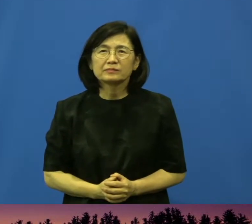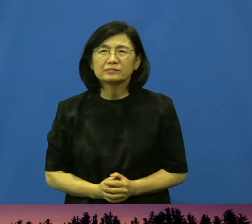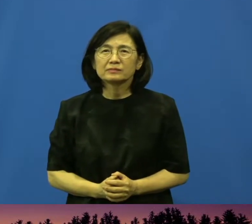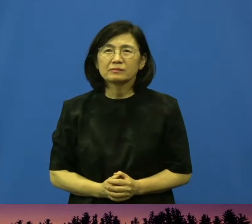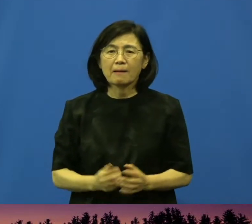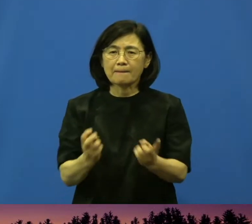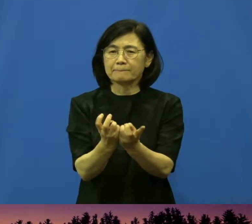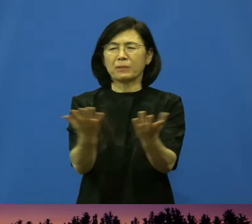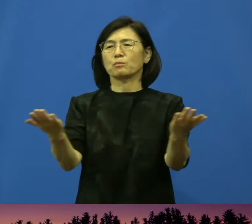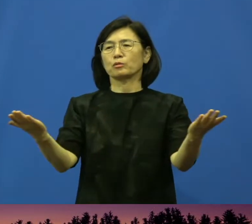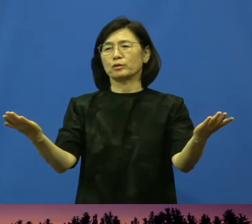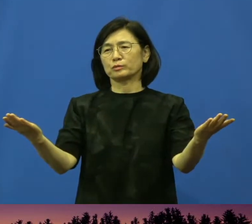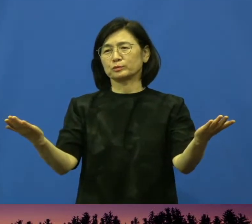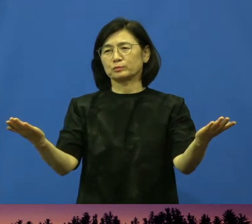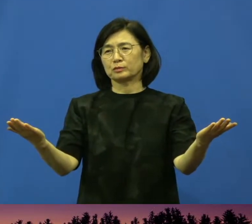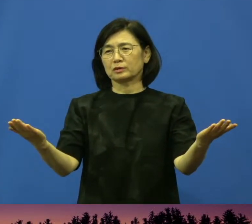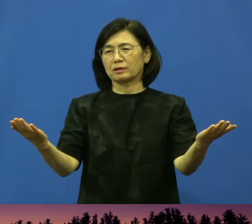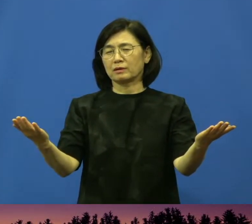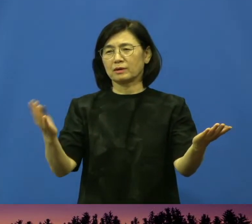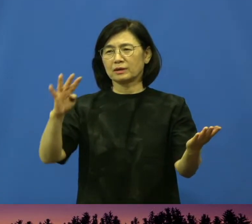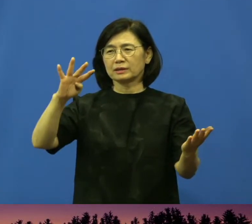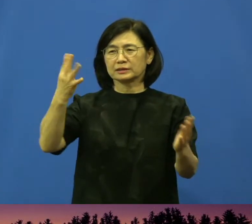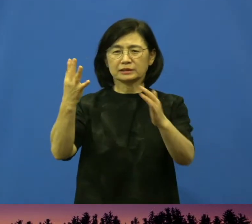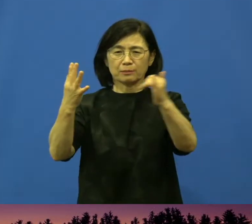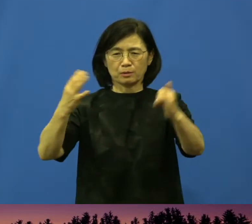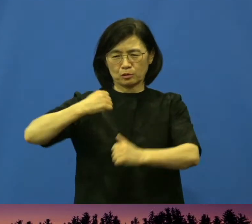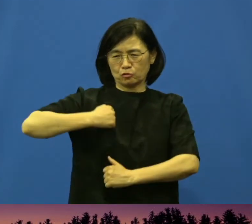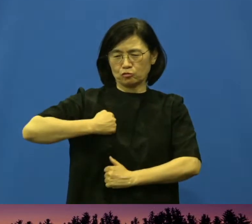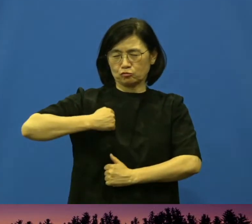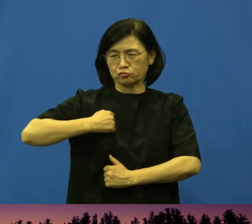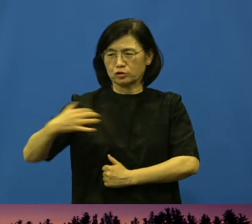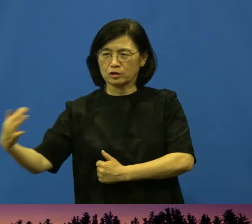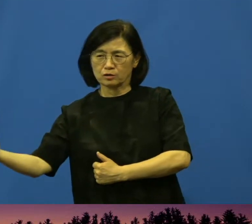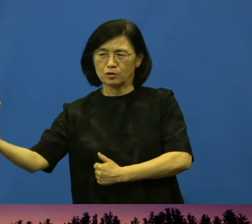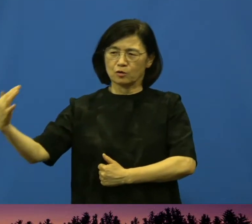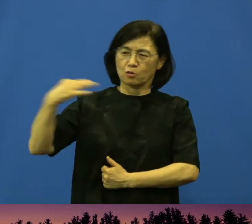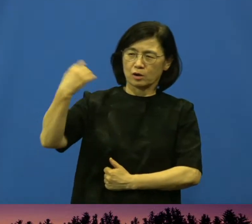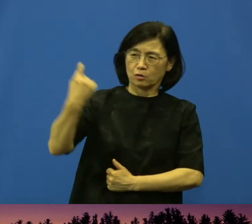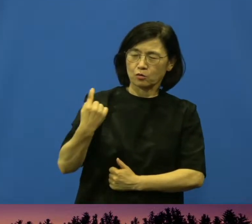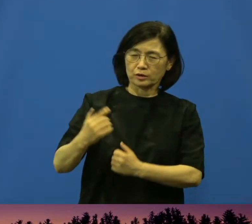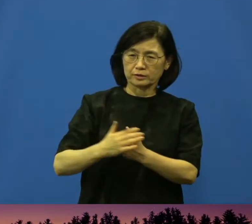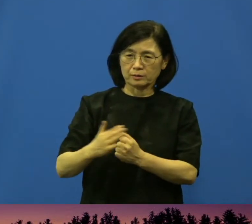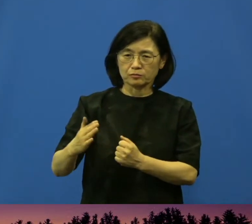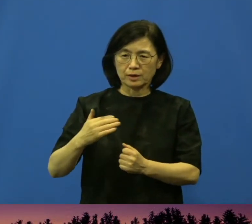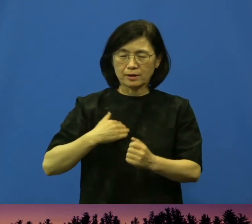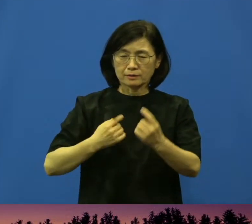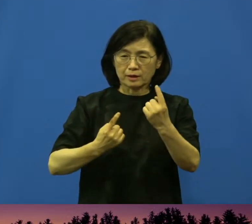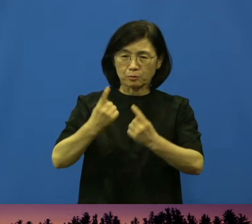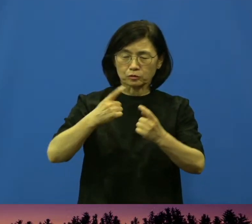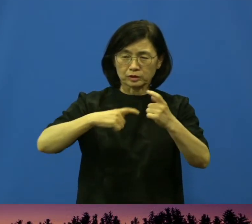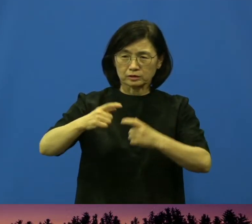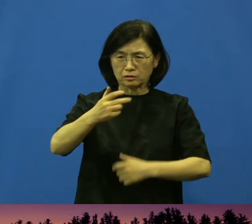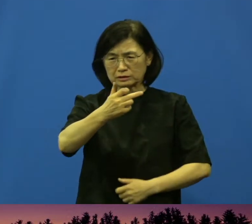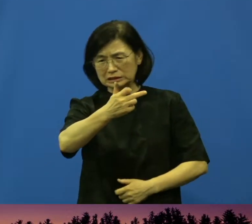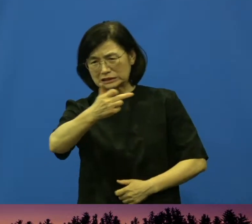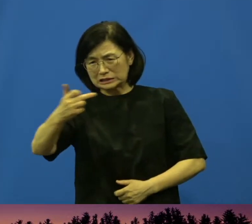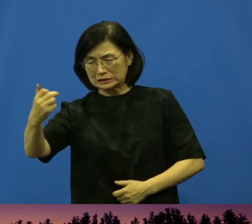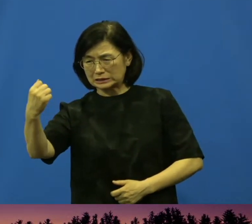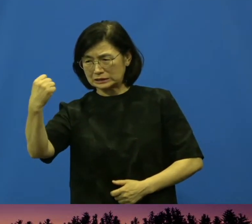속수무책이죠, 여러분. 그죠? 내가 감당할 수 있는 힘보다 더 큰 힘이 닥치면 그